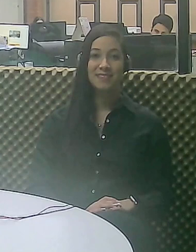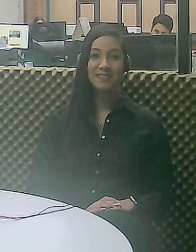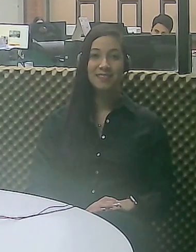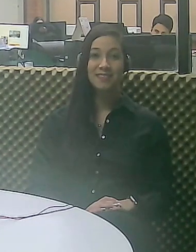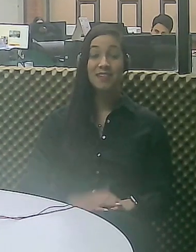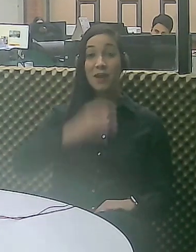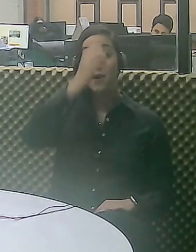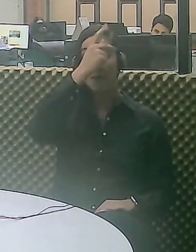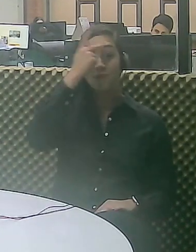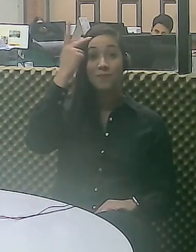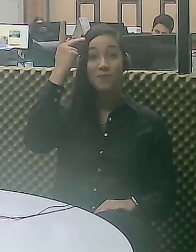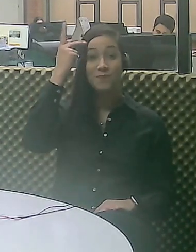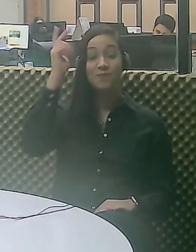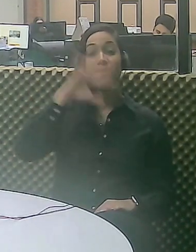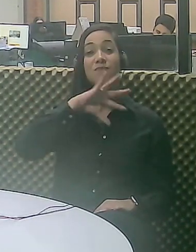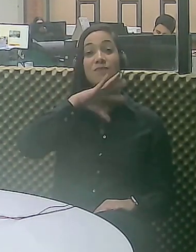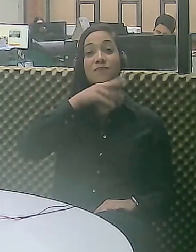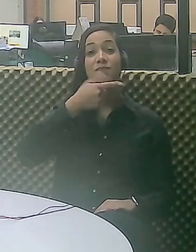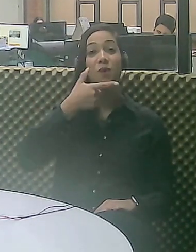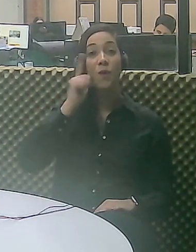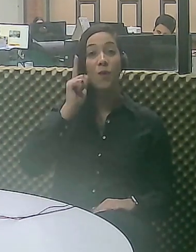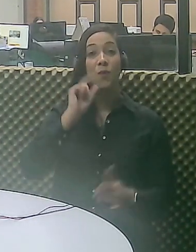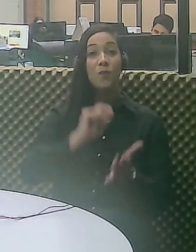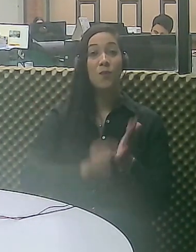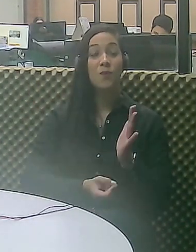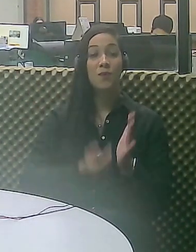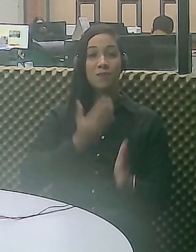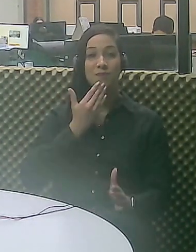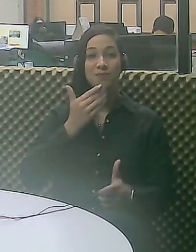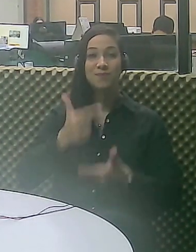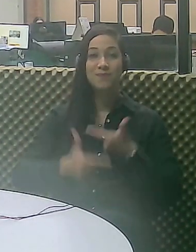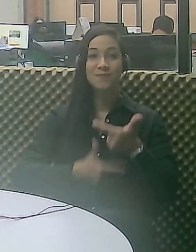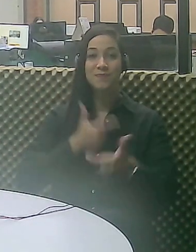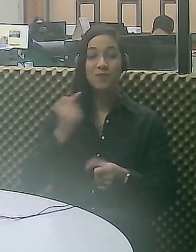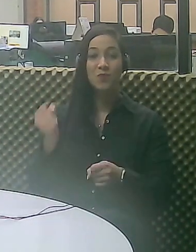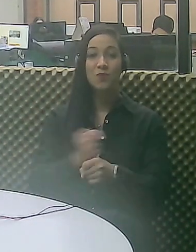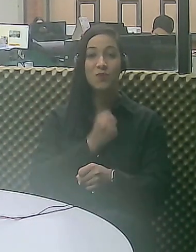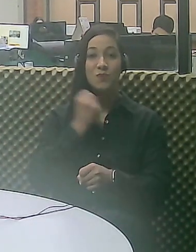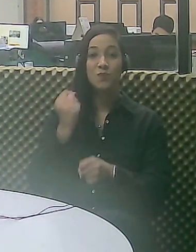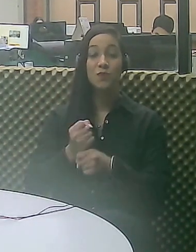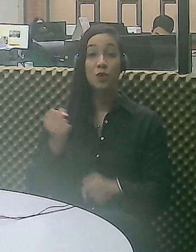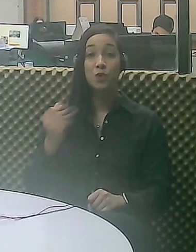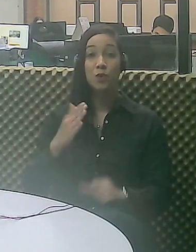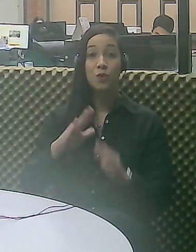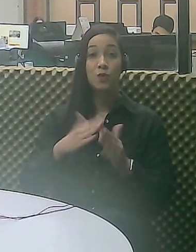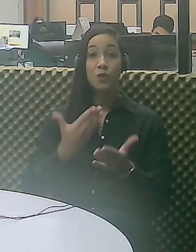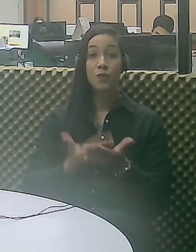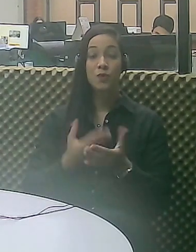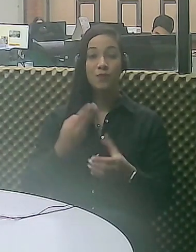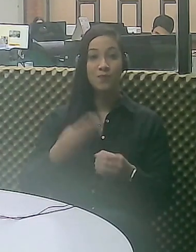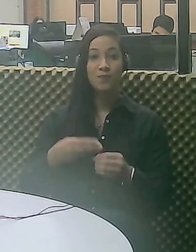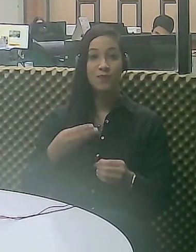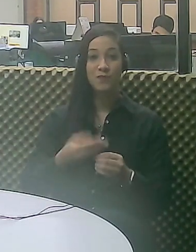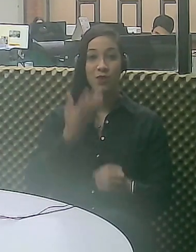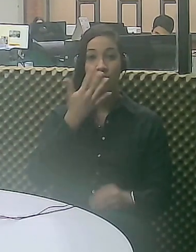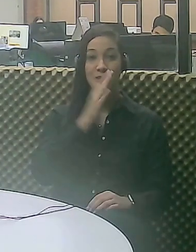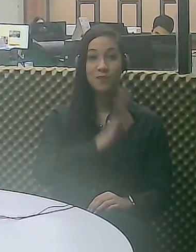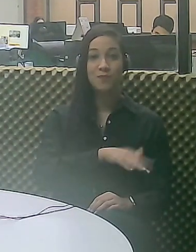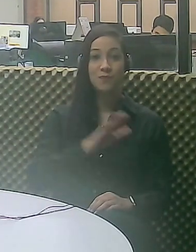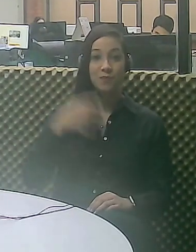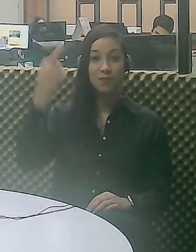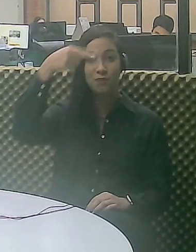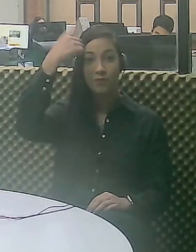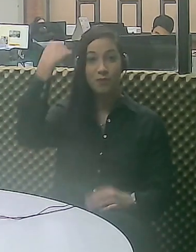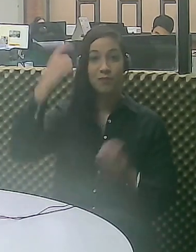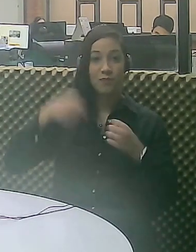O prefeito Odelmo Leão assinou ontem a ordem de serviço para a construção de uma escola municipal de educação infantil no São